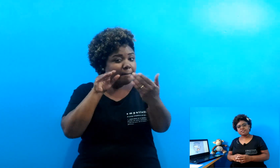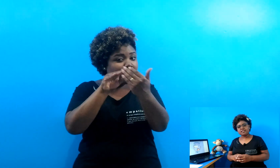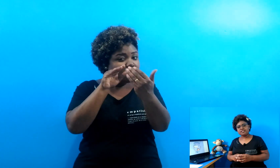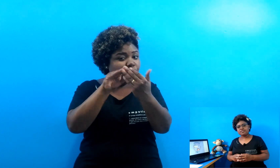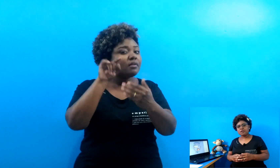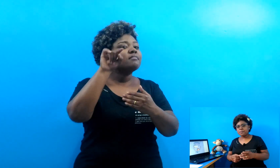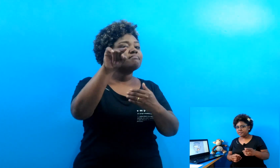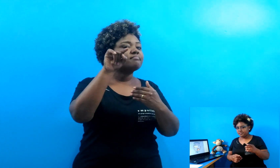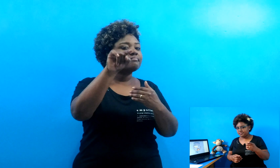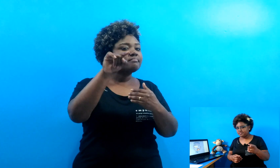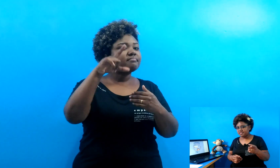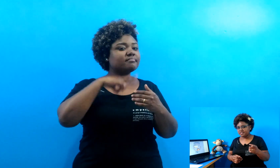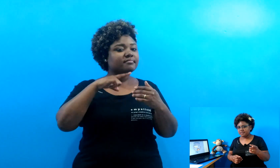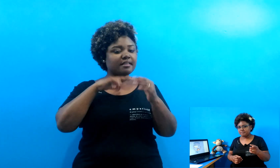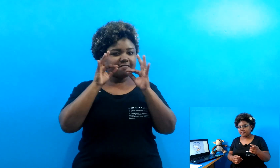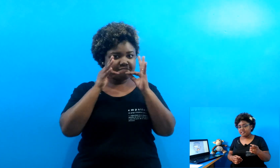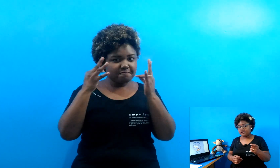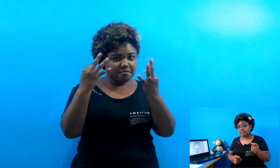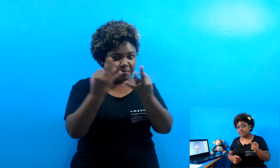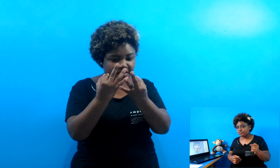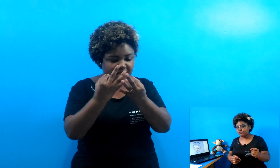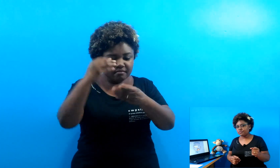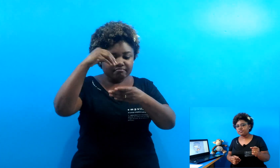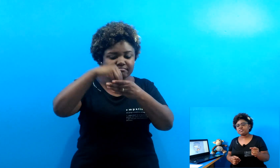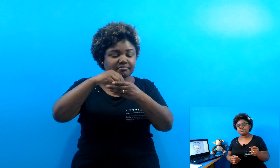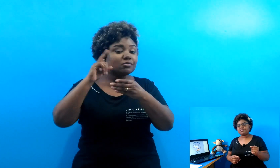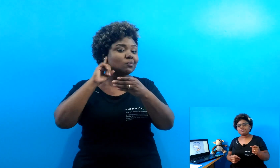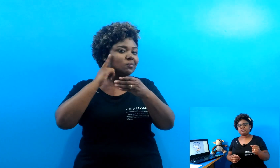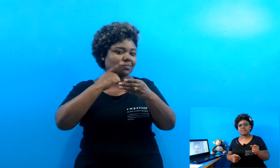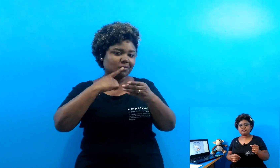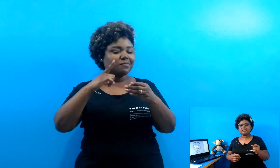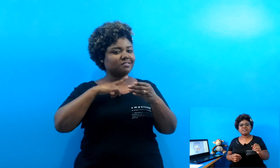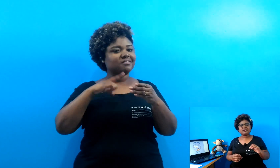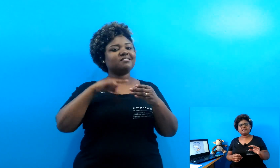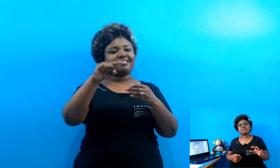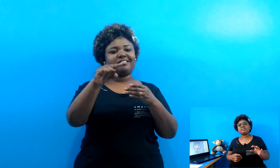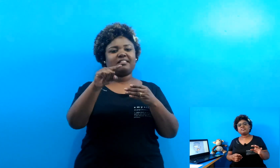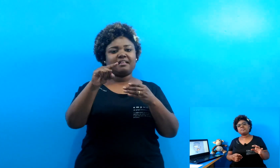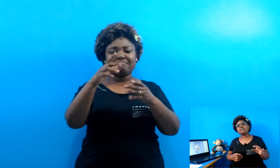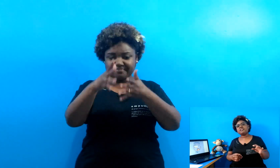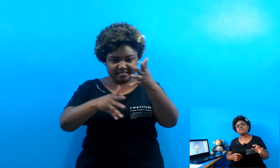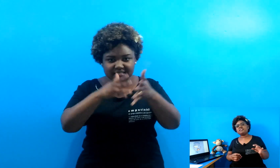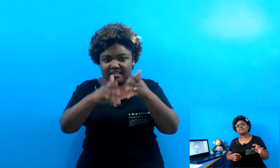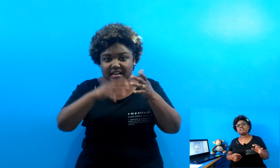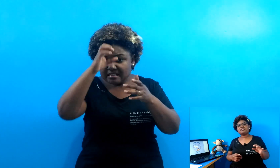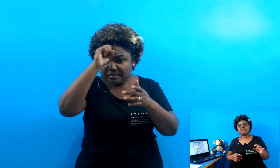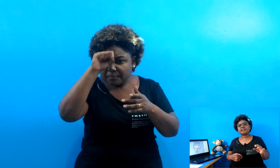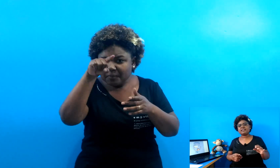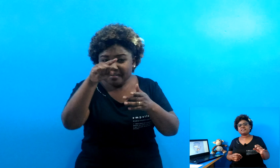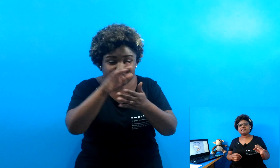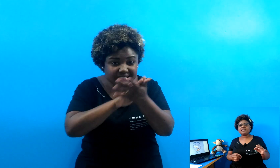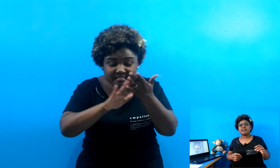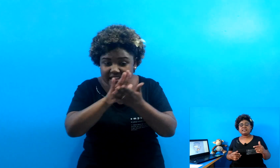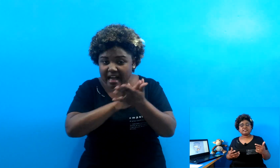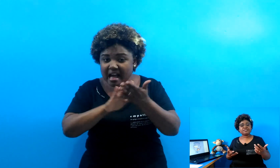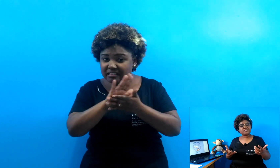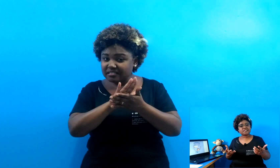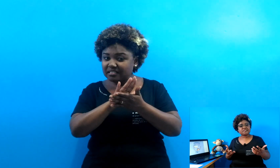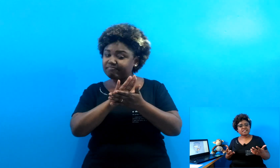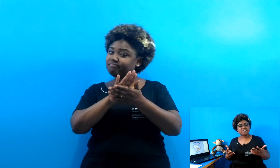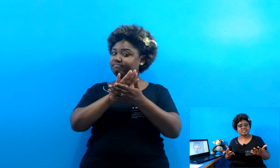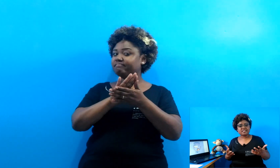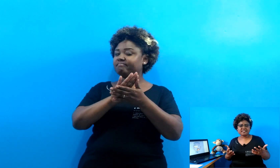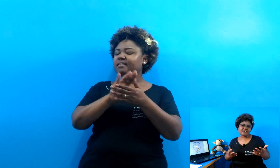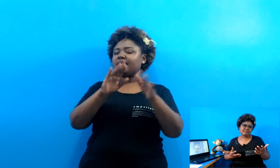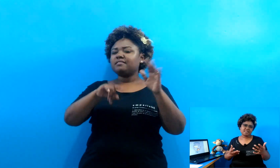Mas agora eu queria falar um pouquinho com você, que tem surdo na sua família e ainda não aprendeu a língua de sinais. Talvez